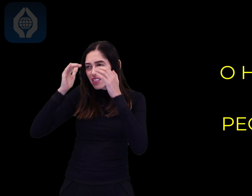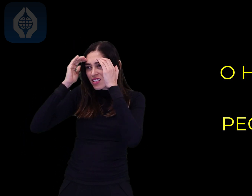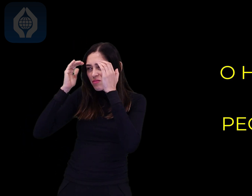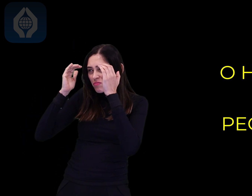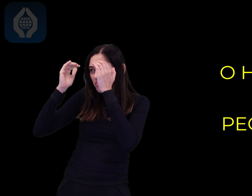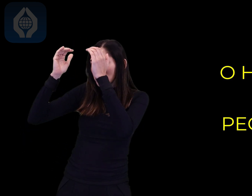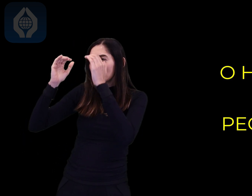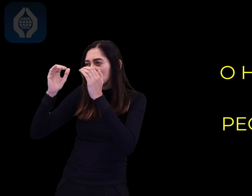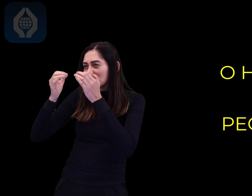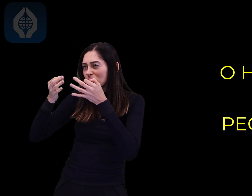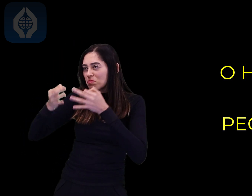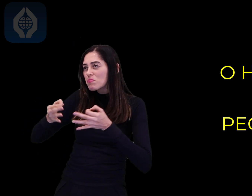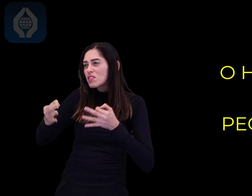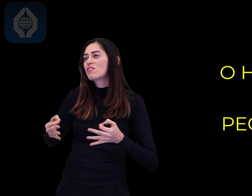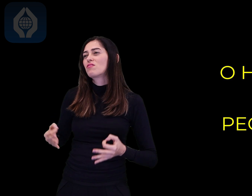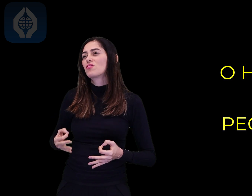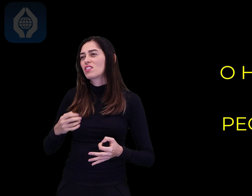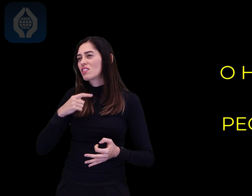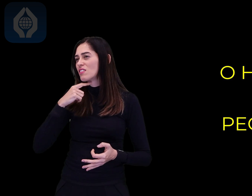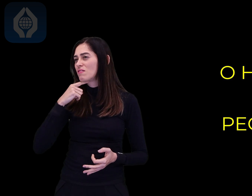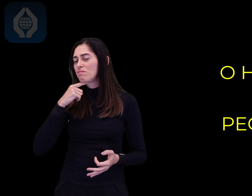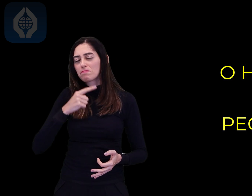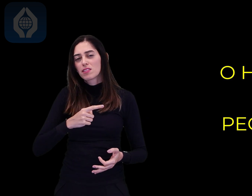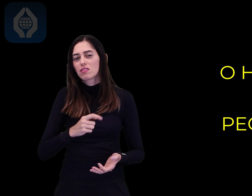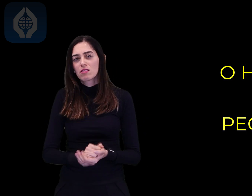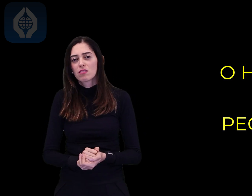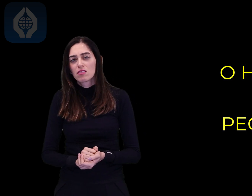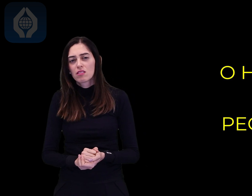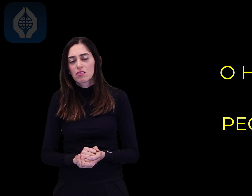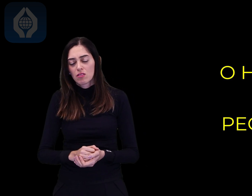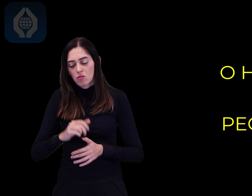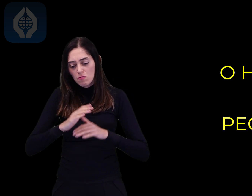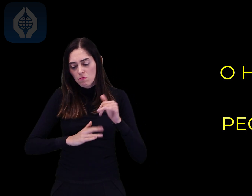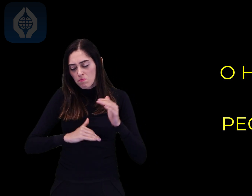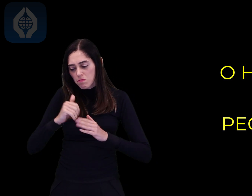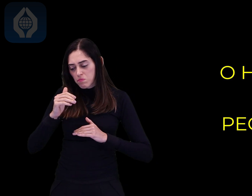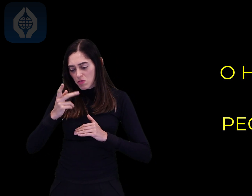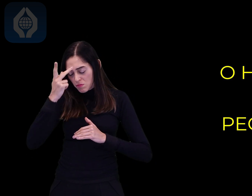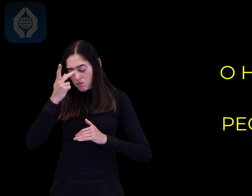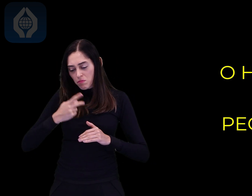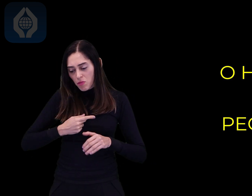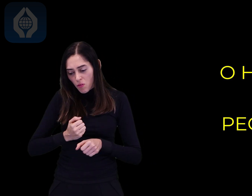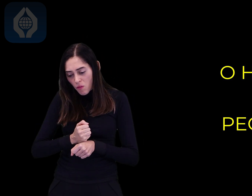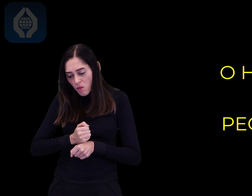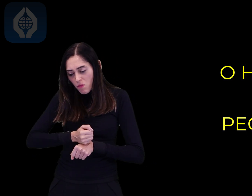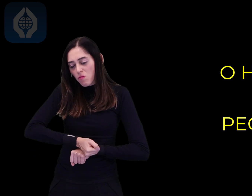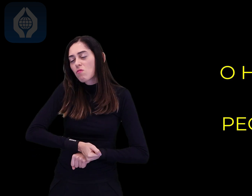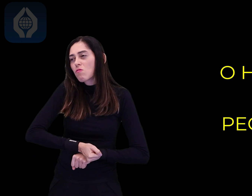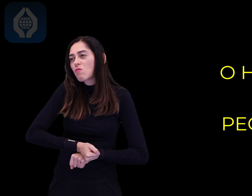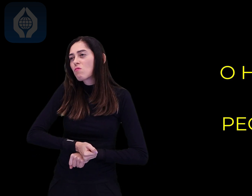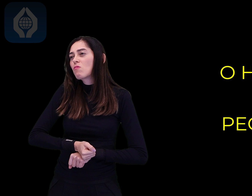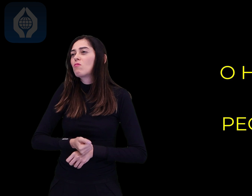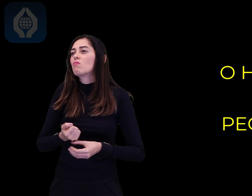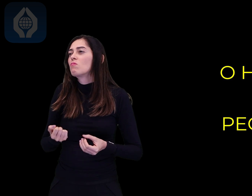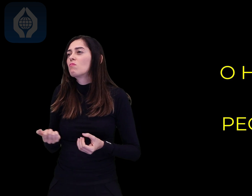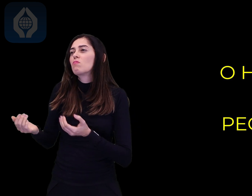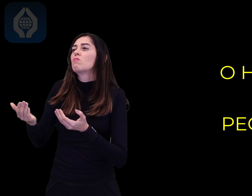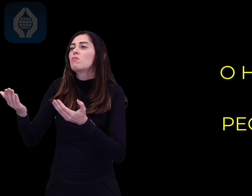Mas Deus queria que eles reconhecessem que não poderiam obedecer a Deus perfeitamente e que jamais podiam ser aceitos por Ele através de